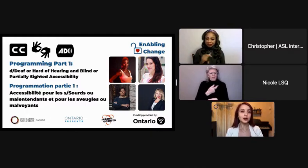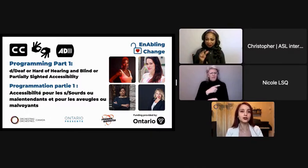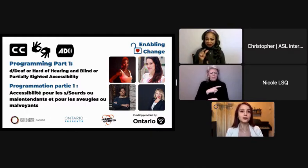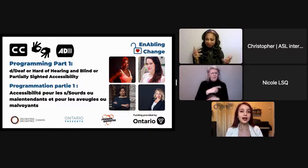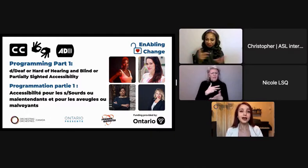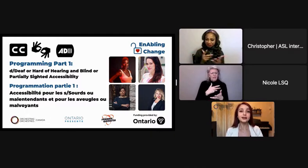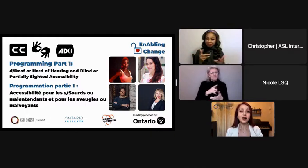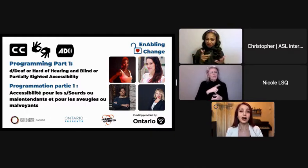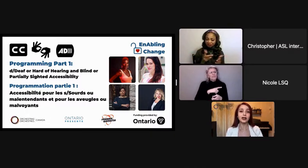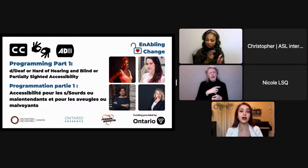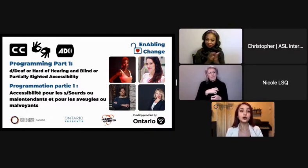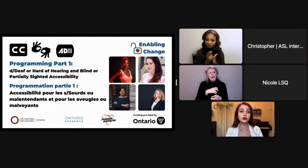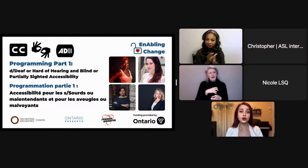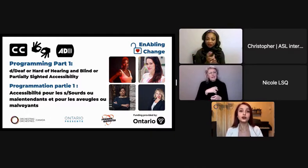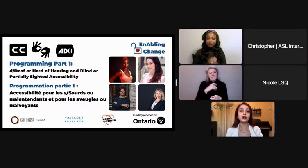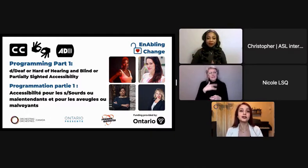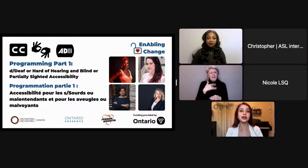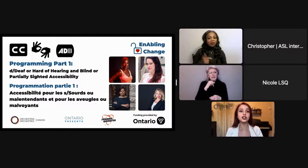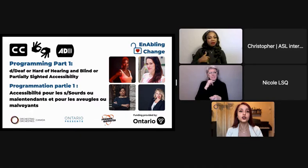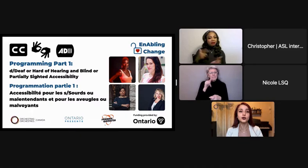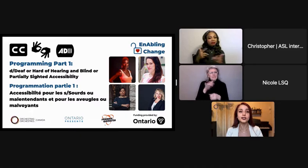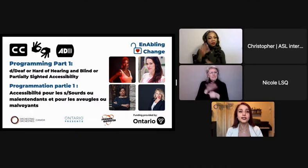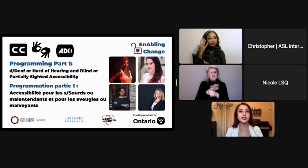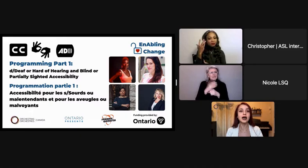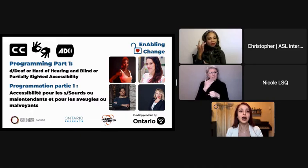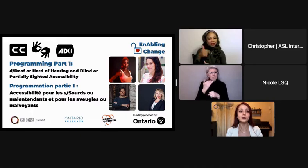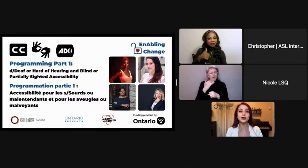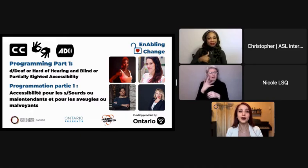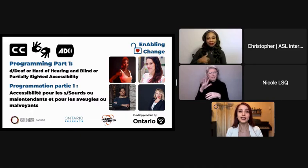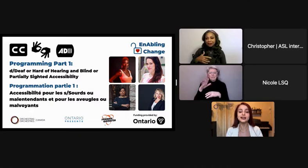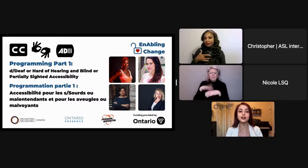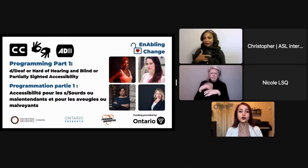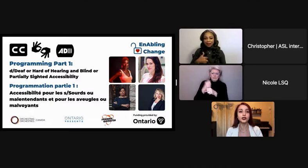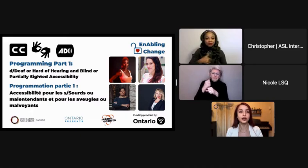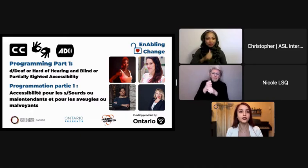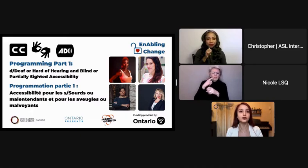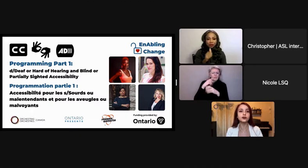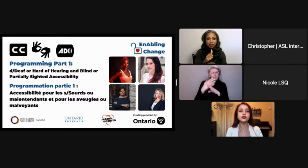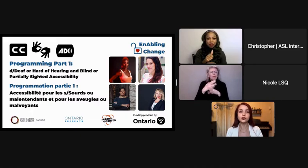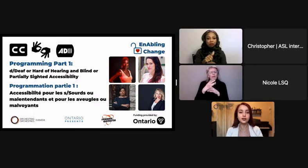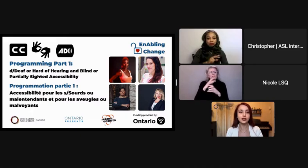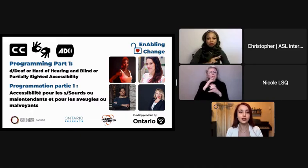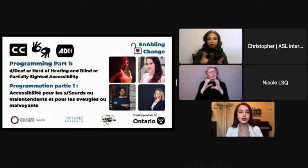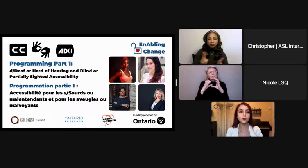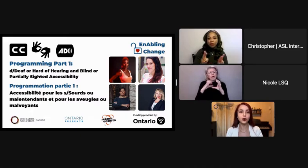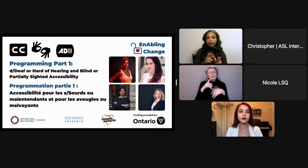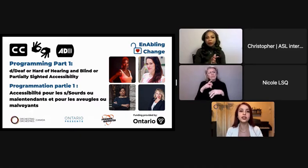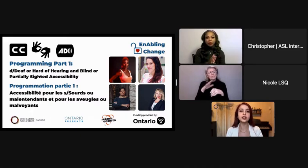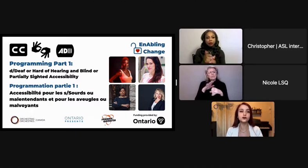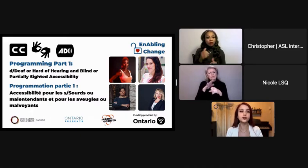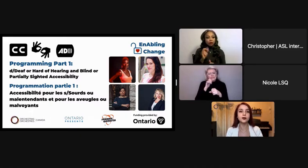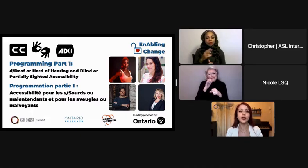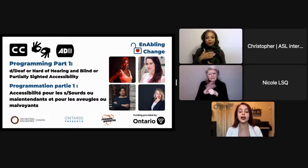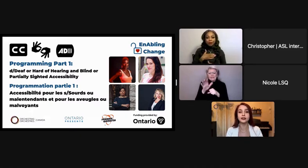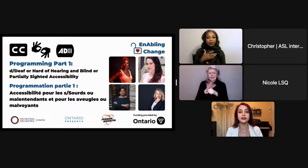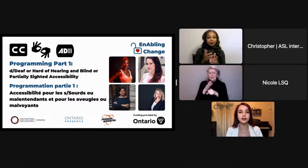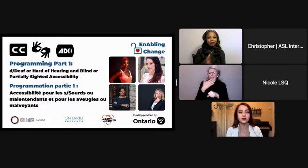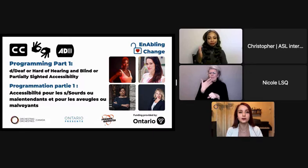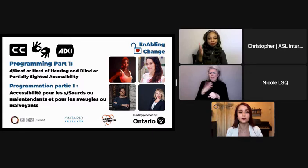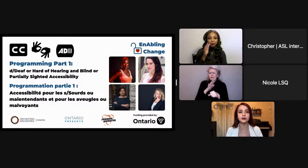'avais peur de ne pas être à la hauteur de la tâche consistant à préparer des communications suffisamment bonnes et suffisamment